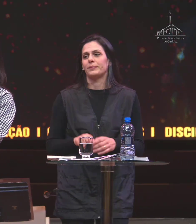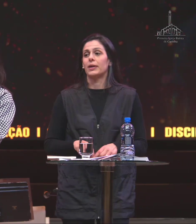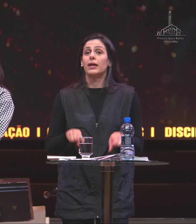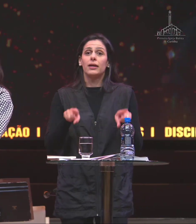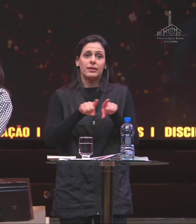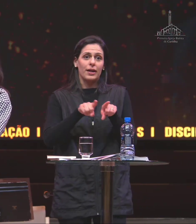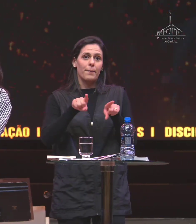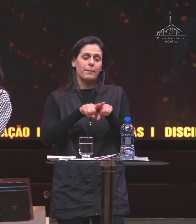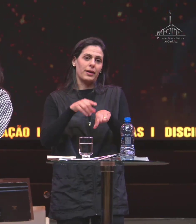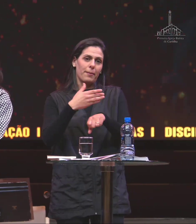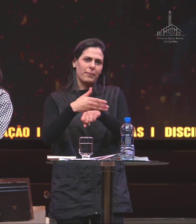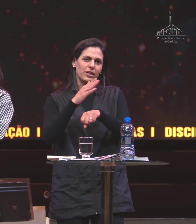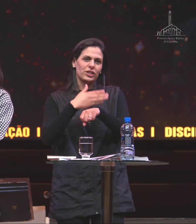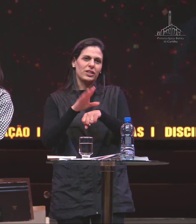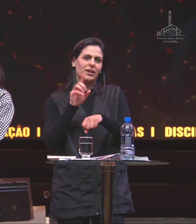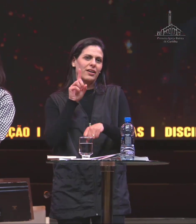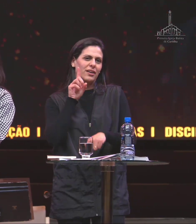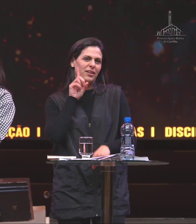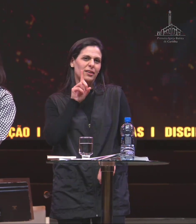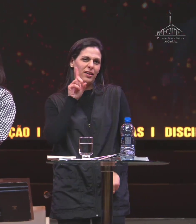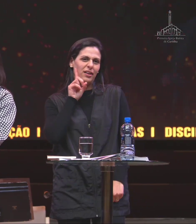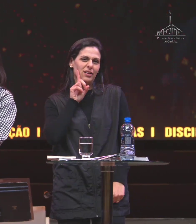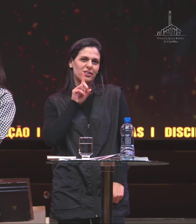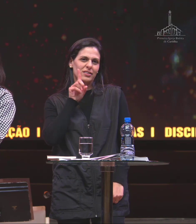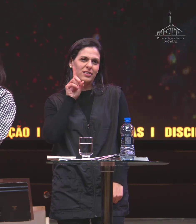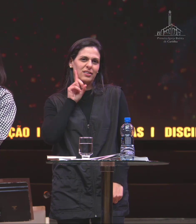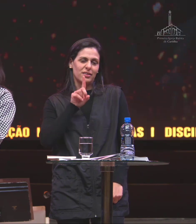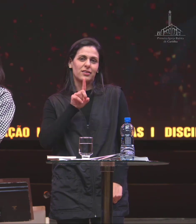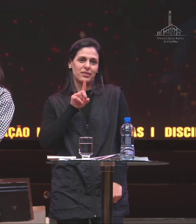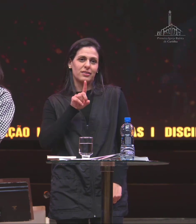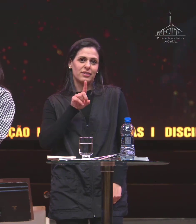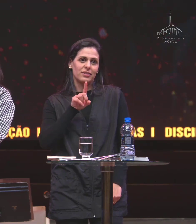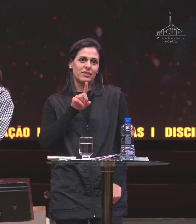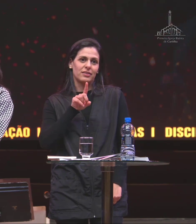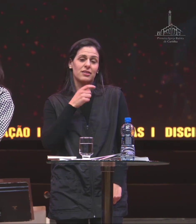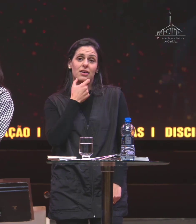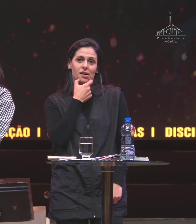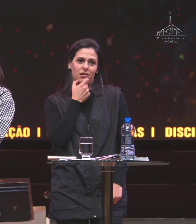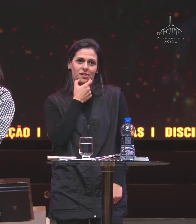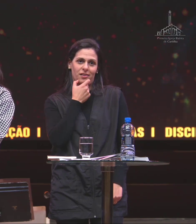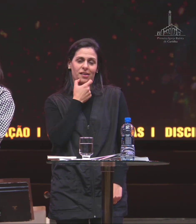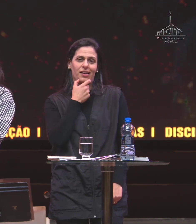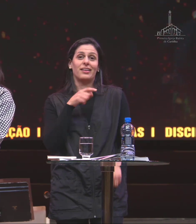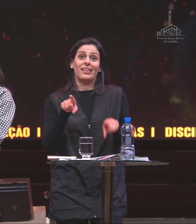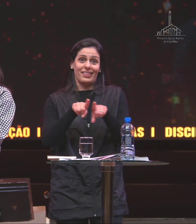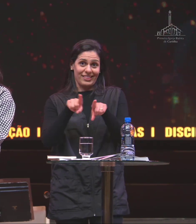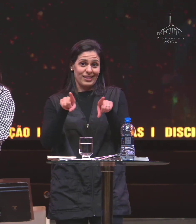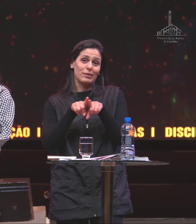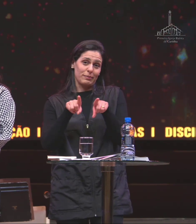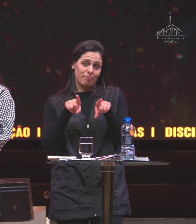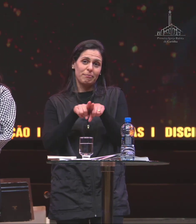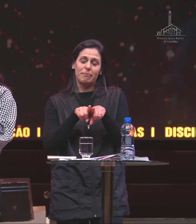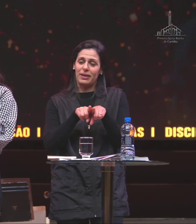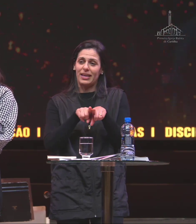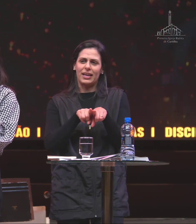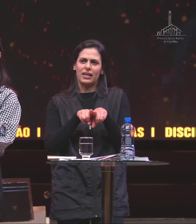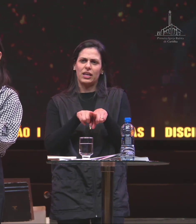muito ao meu coração. Gosto muito da fidelidade de Deus, a fidelidade de José a Deus, mesmo nos momentos difíceis,